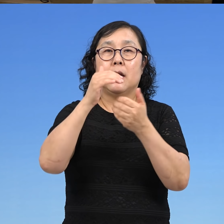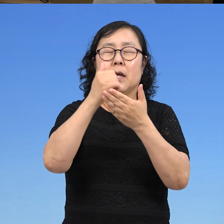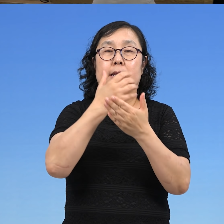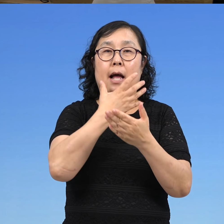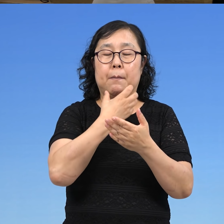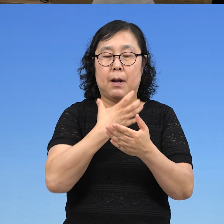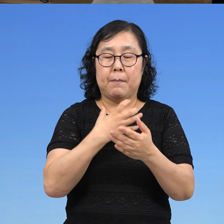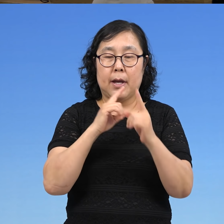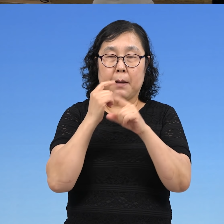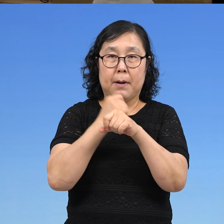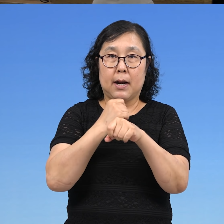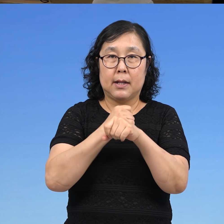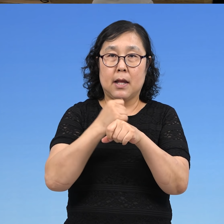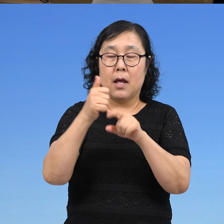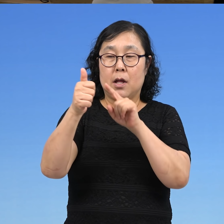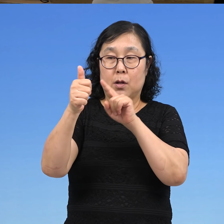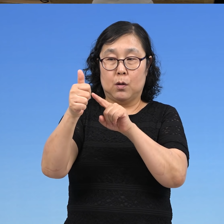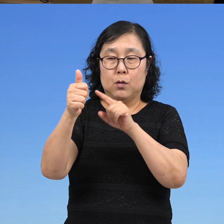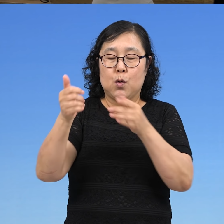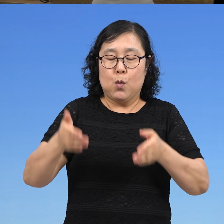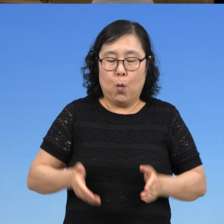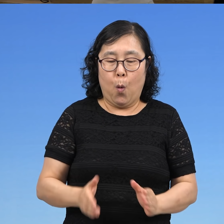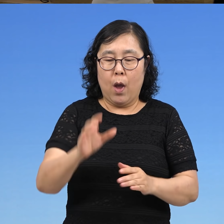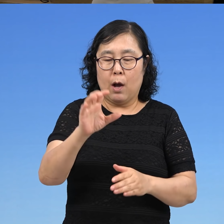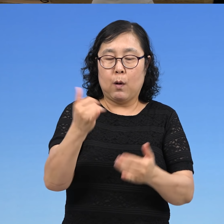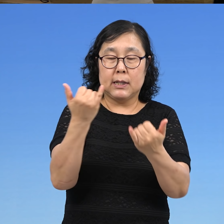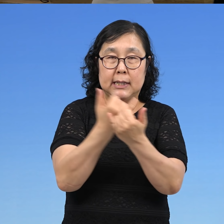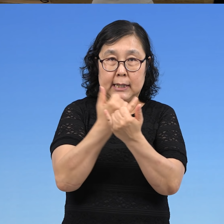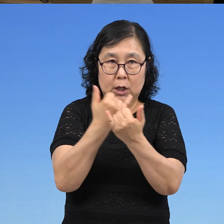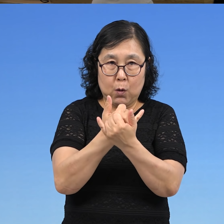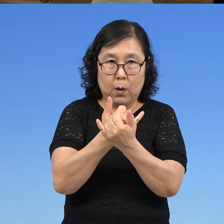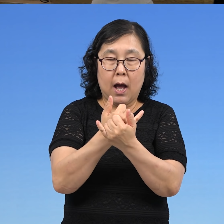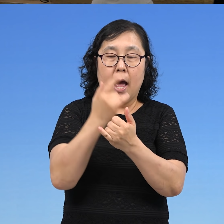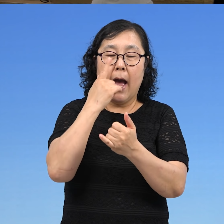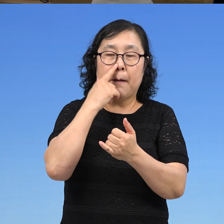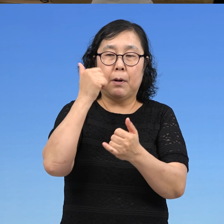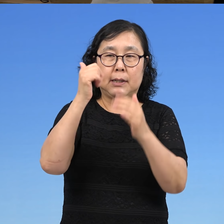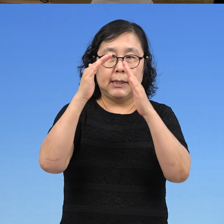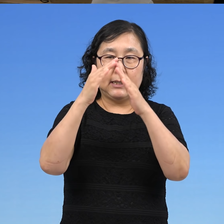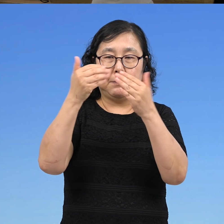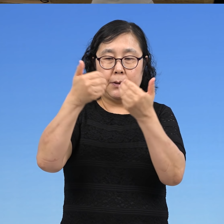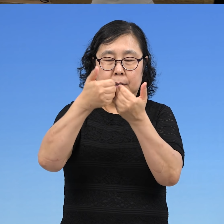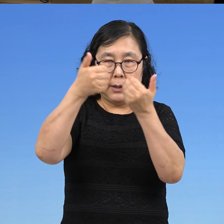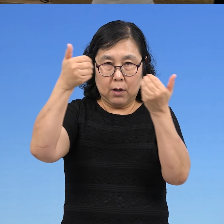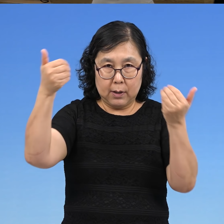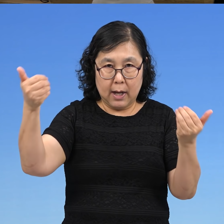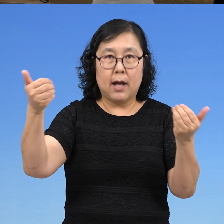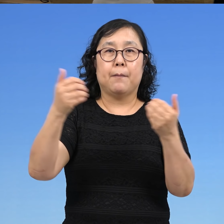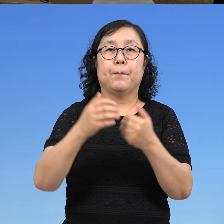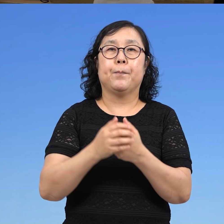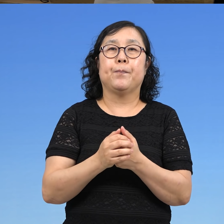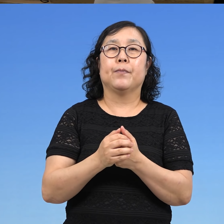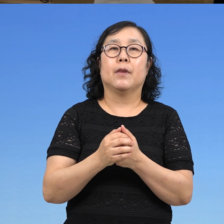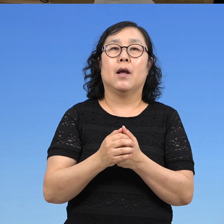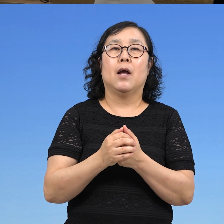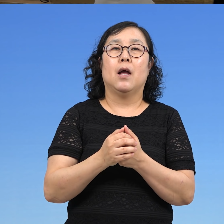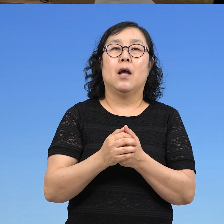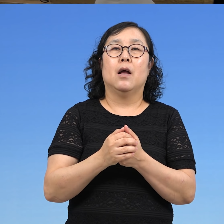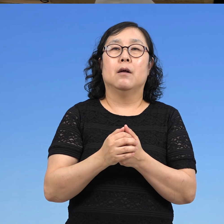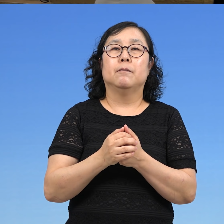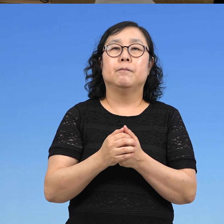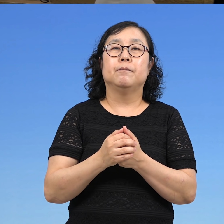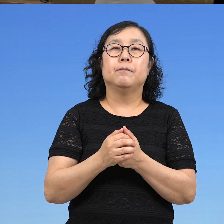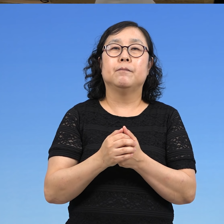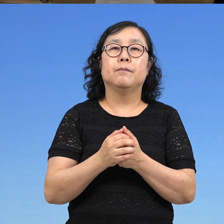보십시오 여호와께서 아브람에게 이르시되 너는 너의 고향과 친척과 아버지의 집을 떠나 에게 나오죠